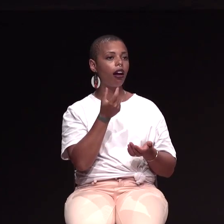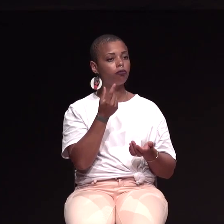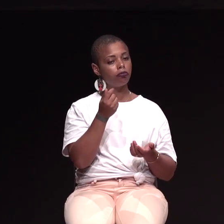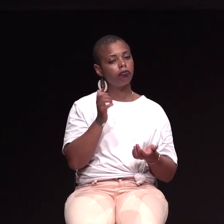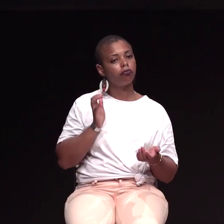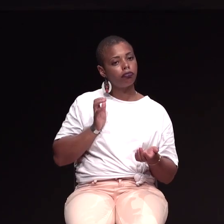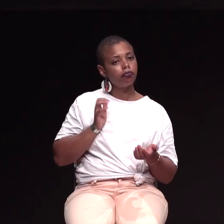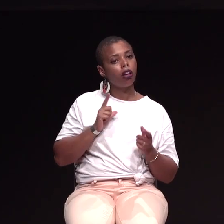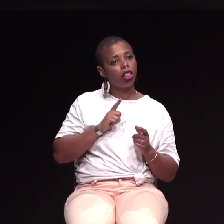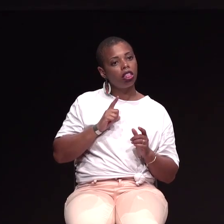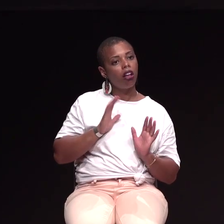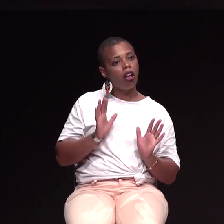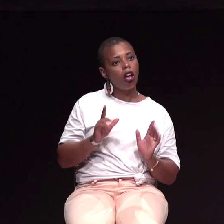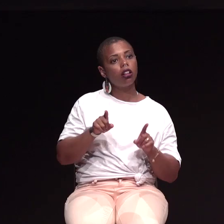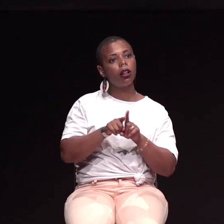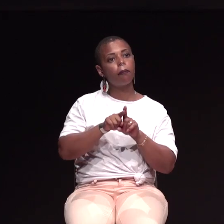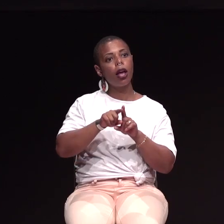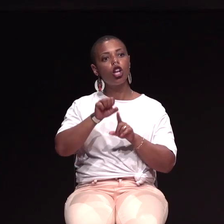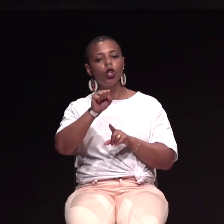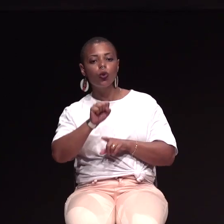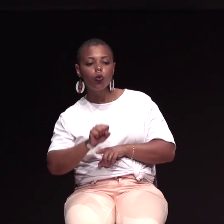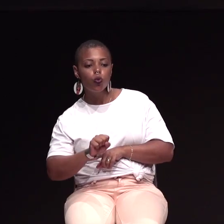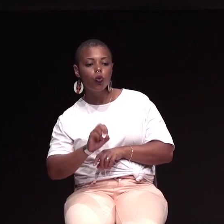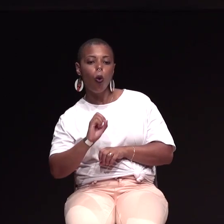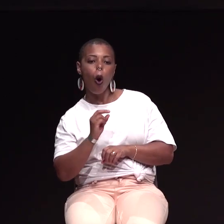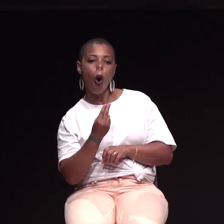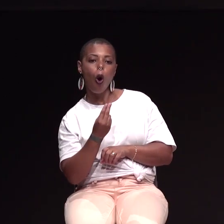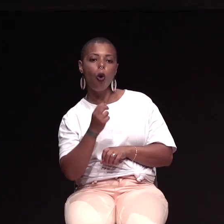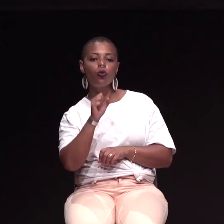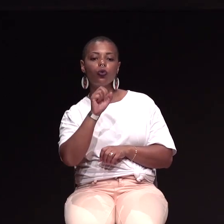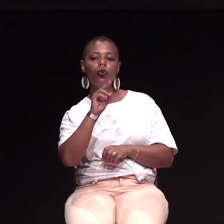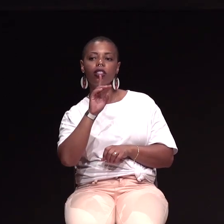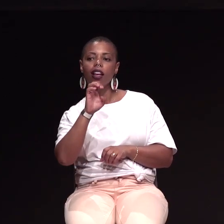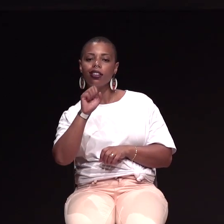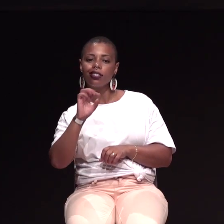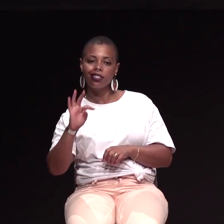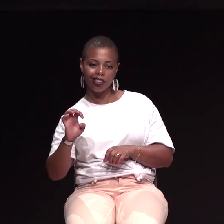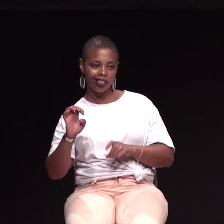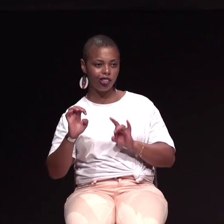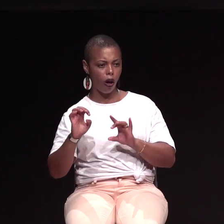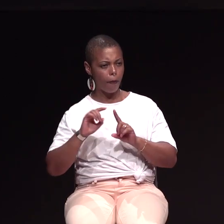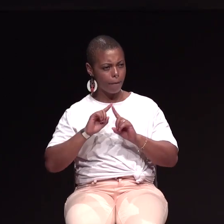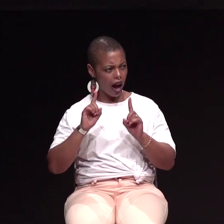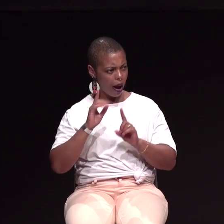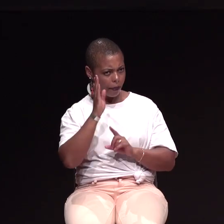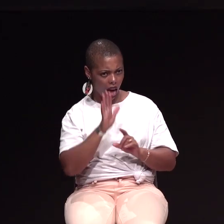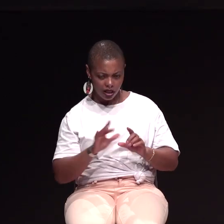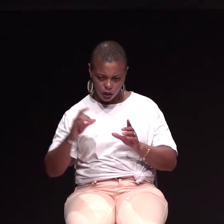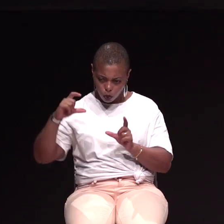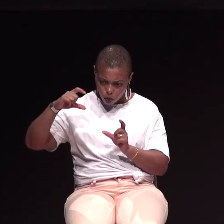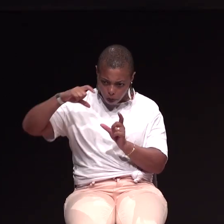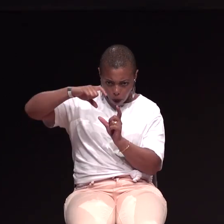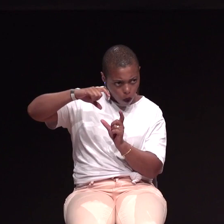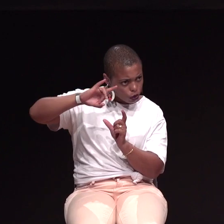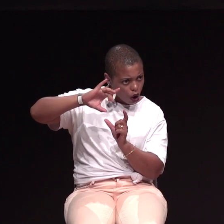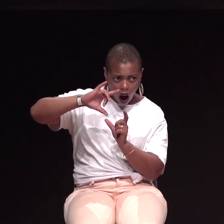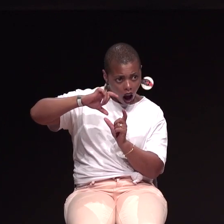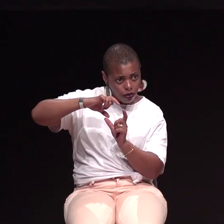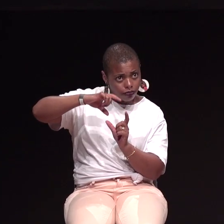sul do país, né? Sudeste. Só que o Brasil não é só isso, né? Então a gente tem